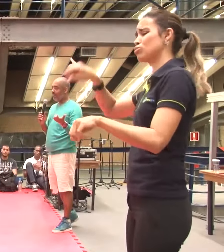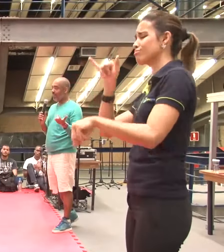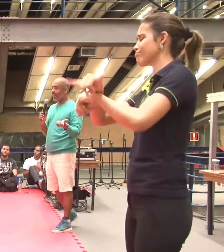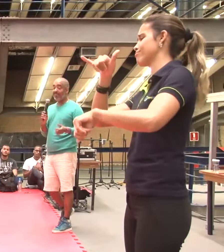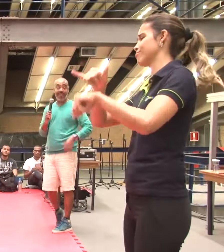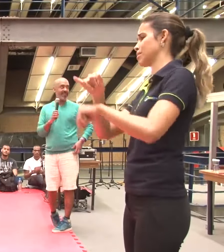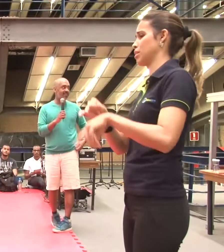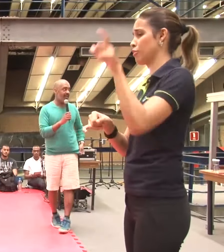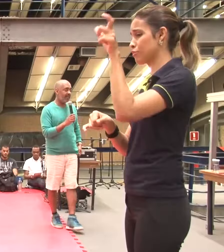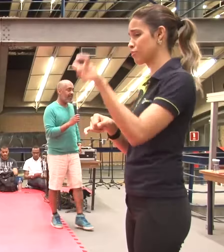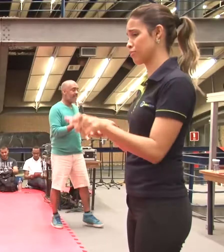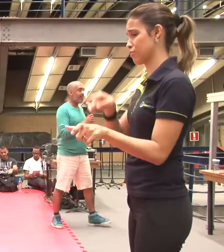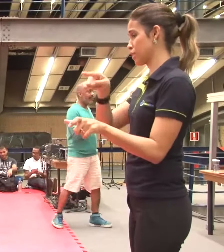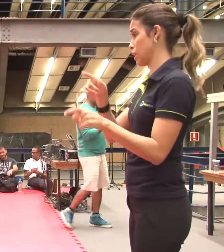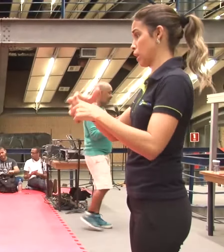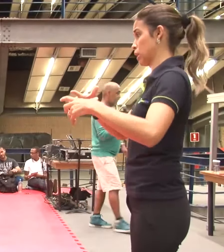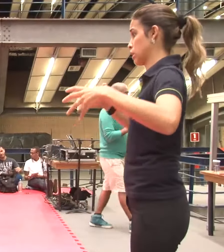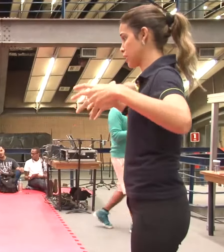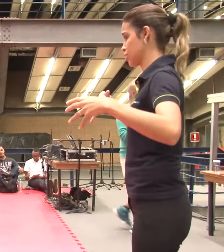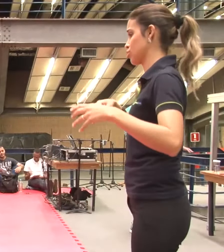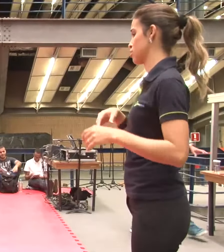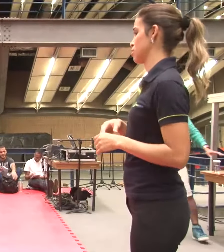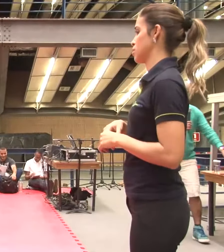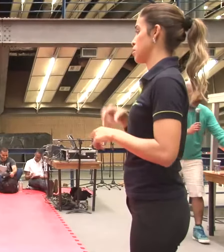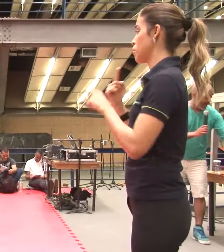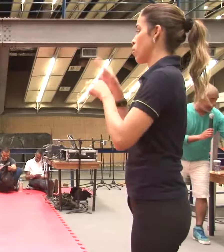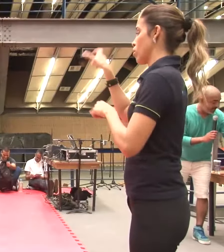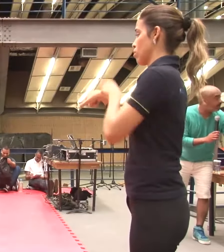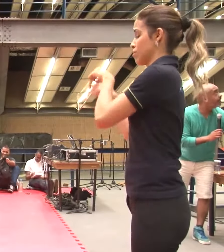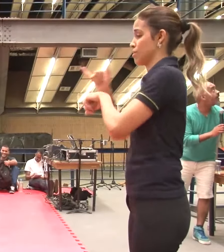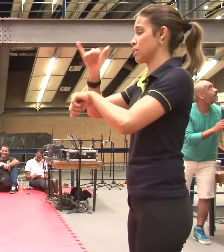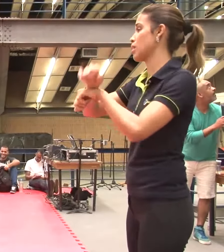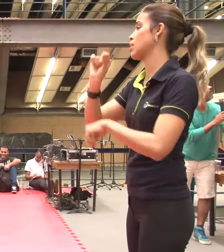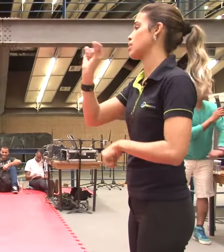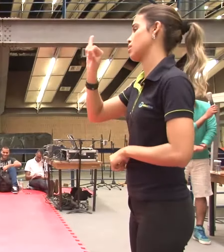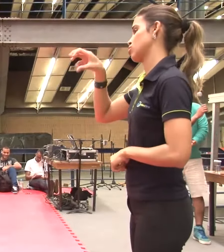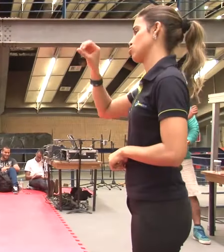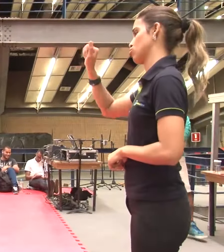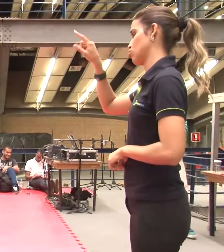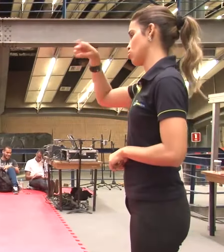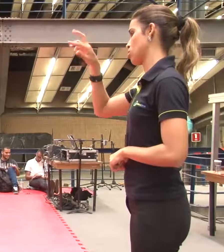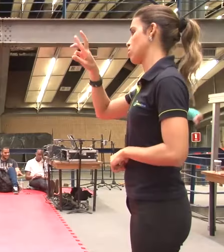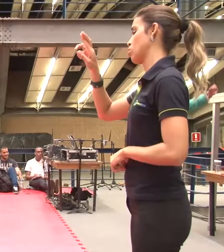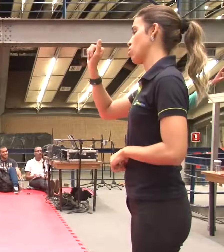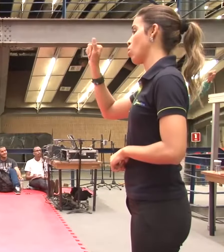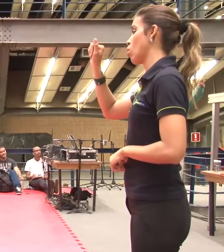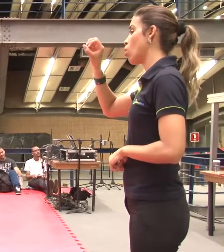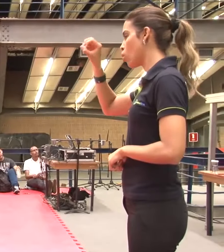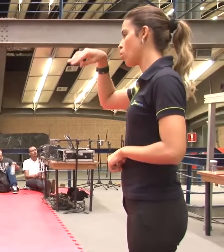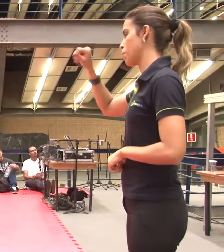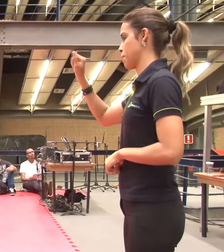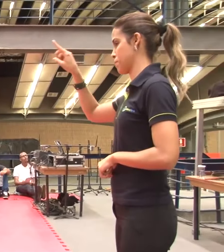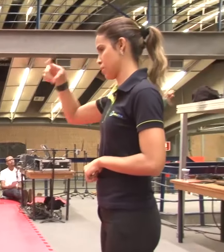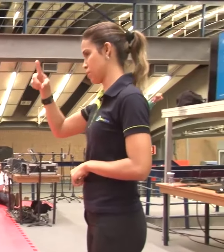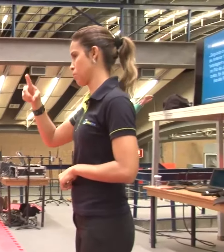aquela figura dantesca chamada João Romão. Pois bem, o que é o cortiço? Né?